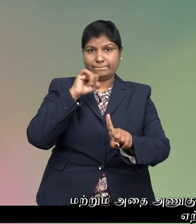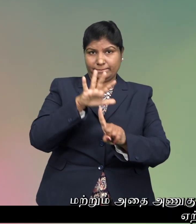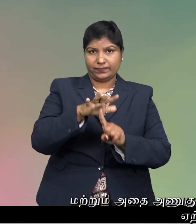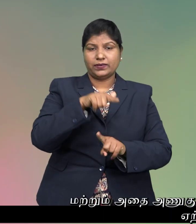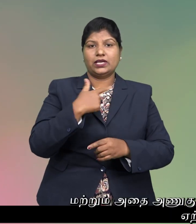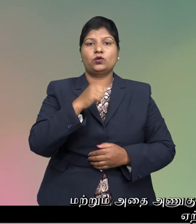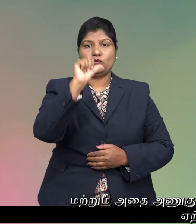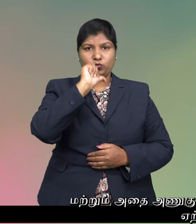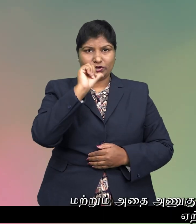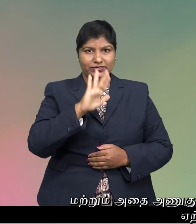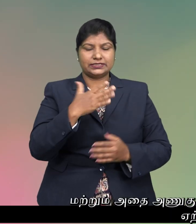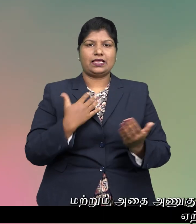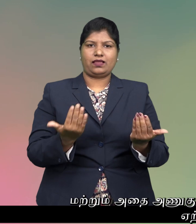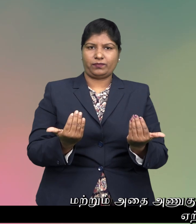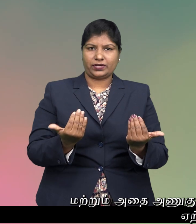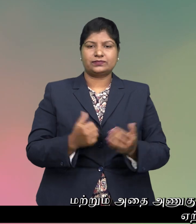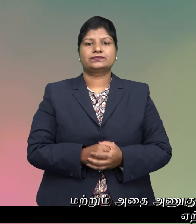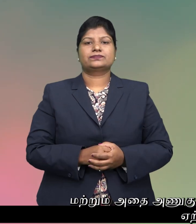அணுகுவதில் குறிப்பிடத்தக்க தாக்கத்தை ஏற்படுத்துகிறது.